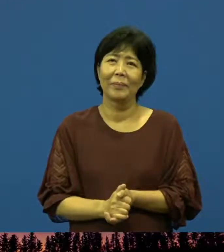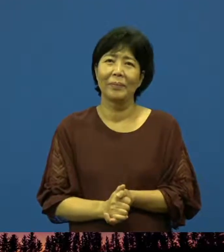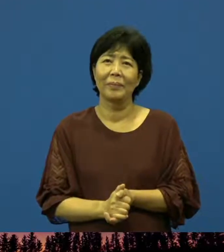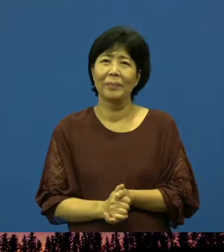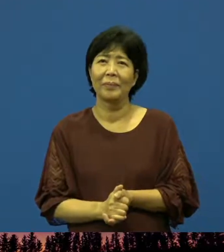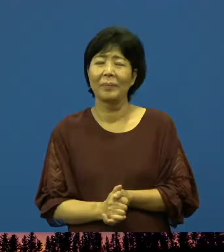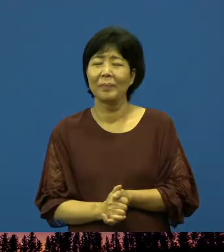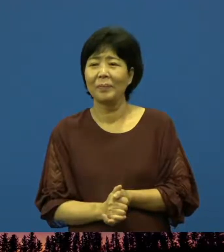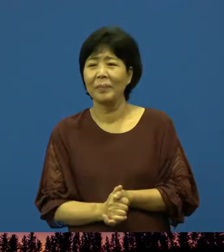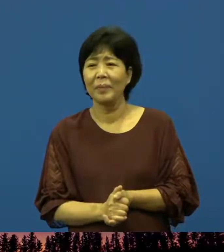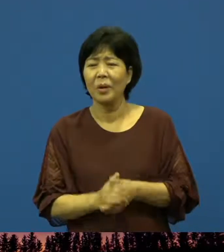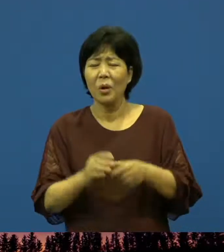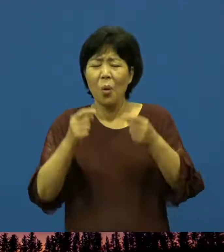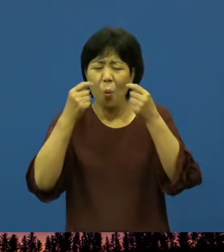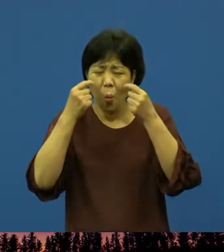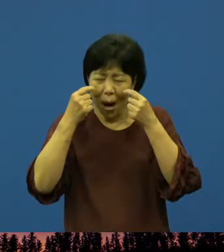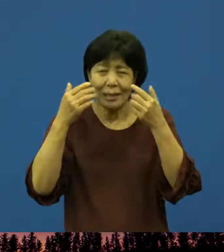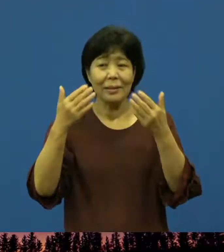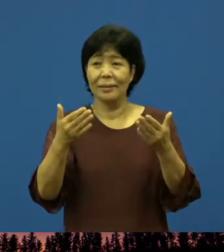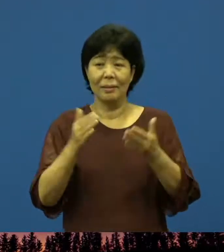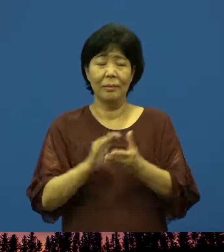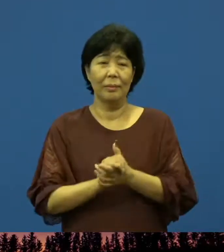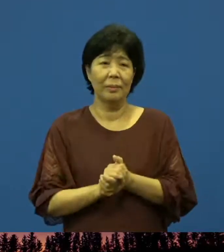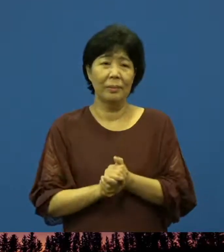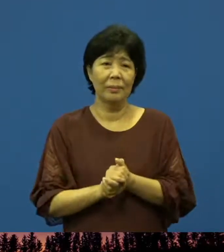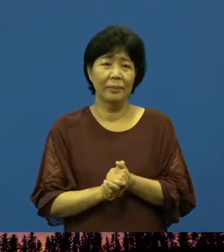여러분, 이것처럼 분명한 게 어디 있어요?